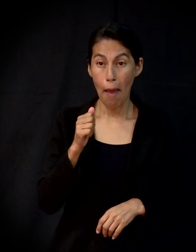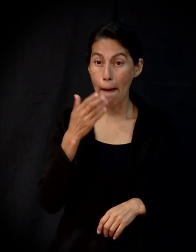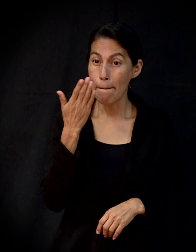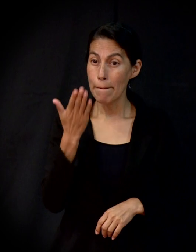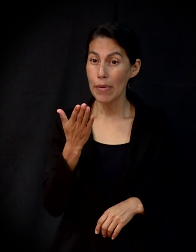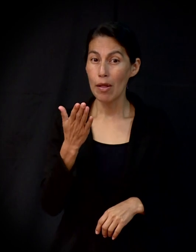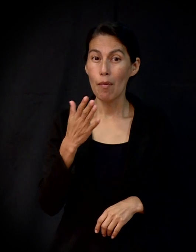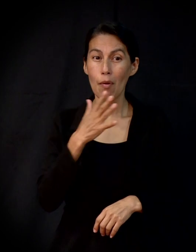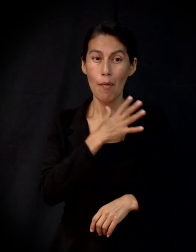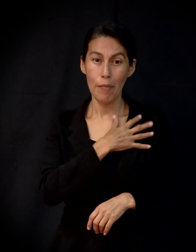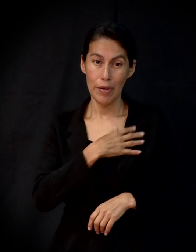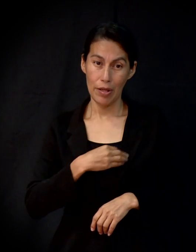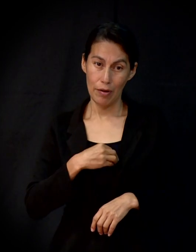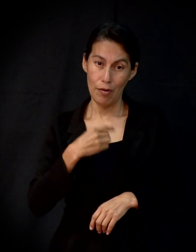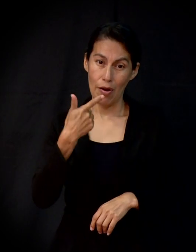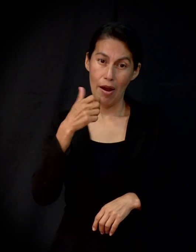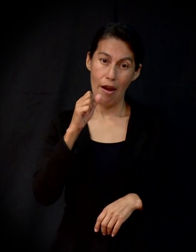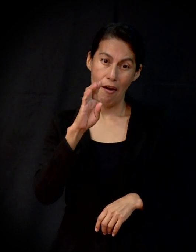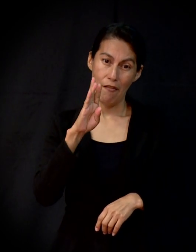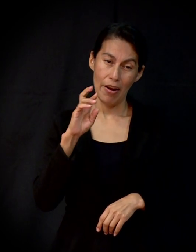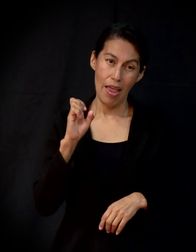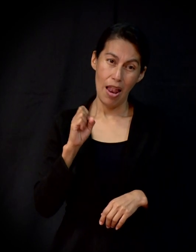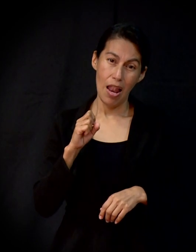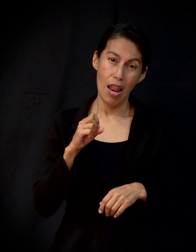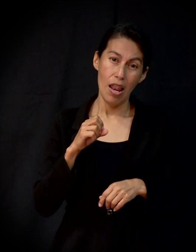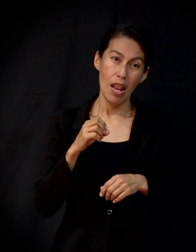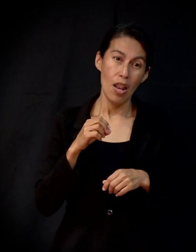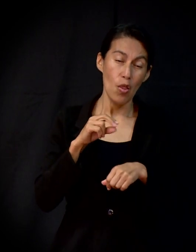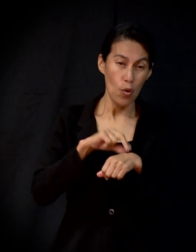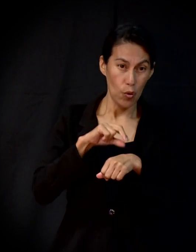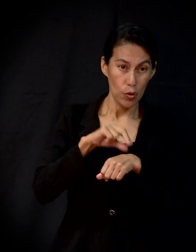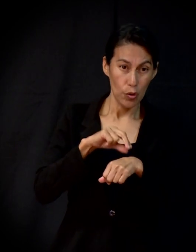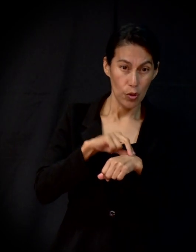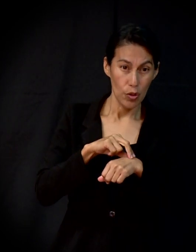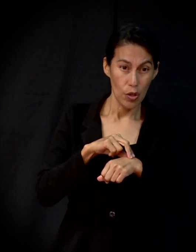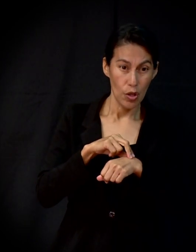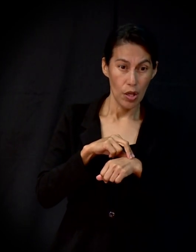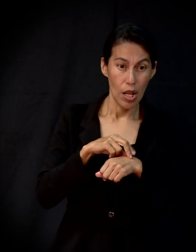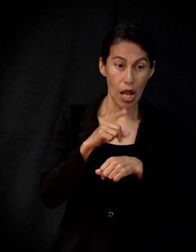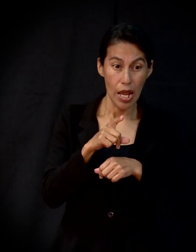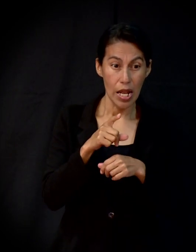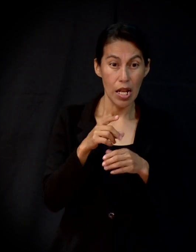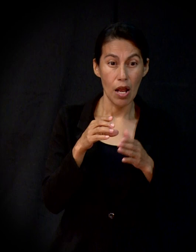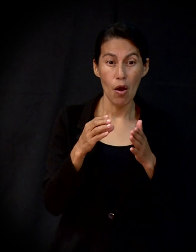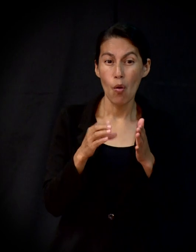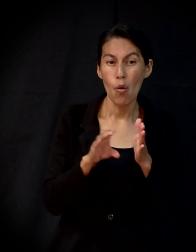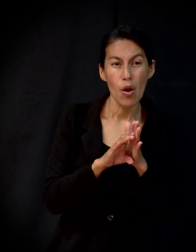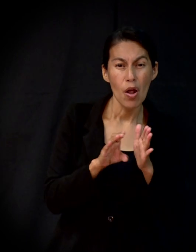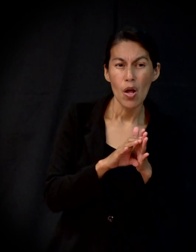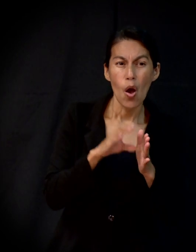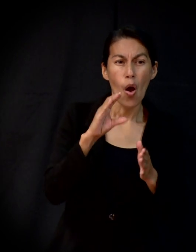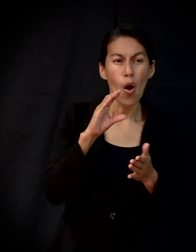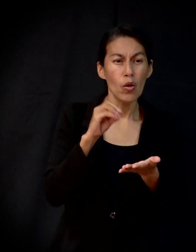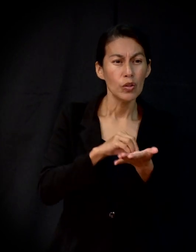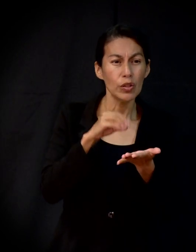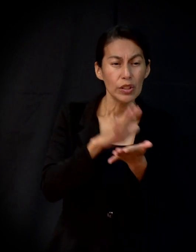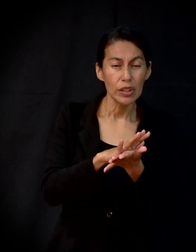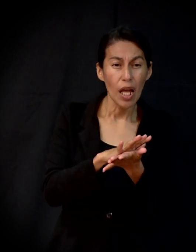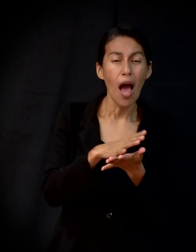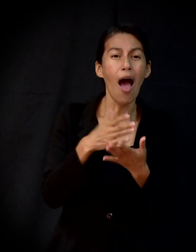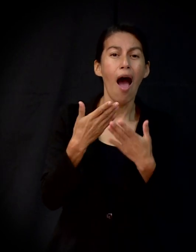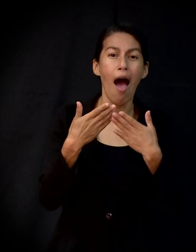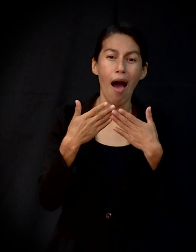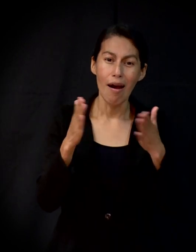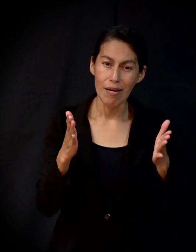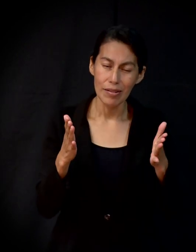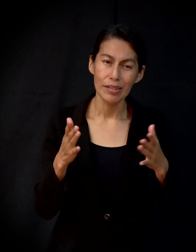un consultorio. Si es la voluntad de Dios, que pues sí. Hago esta petición desde Acayuca, en Veracruz. Un saludo para